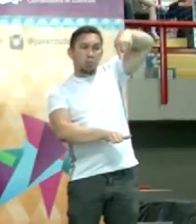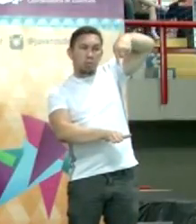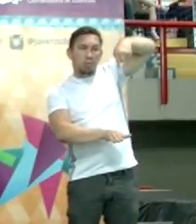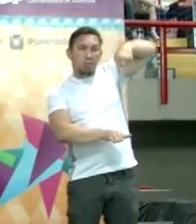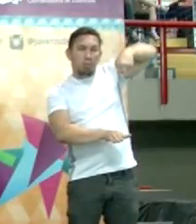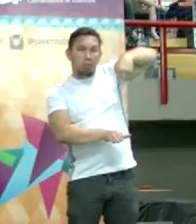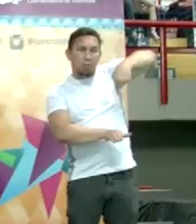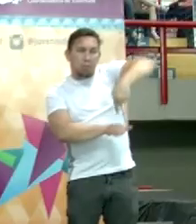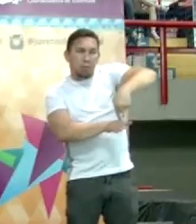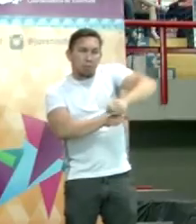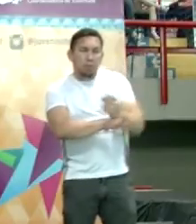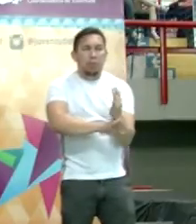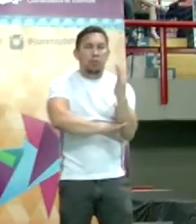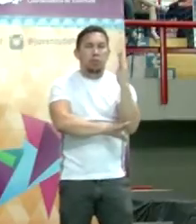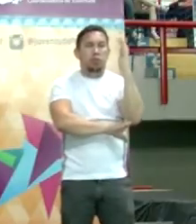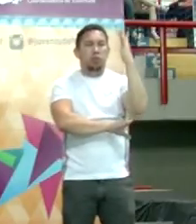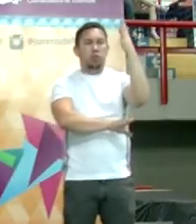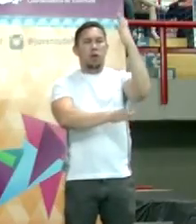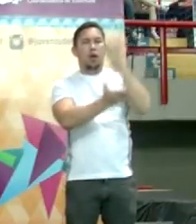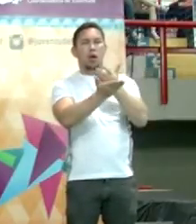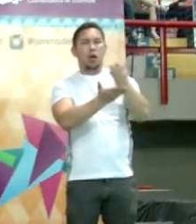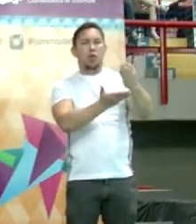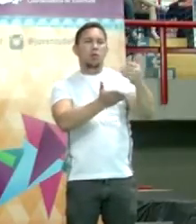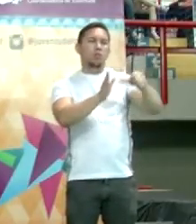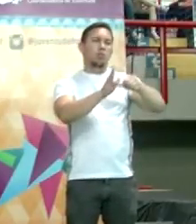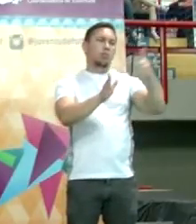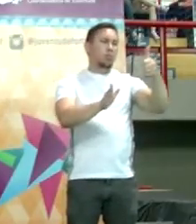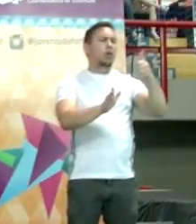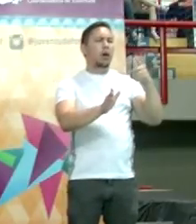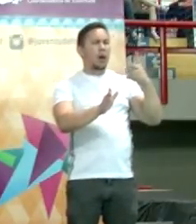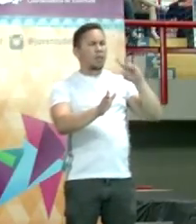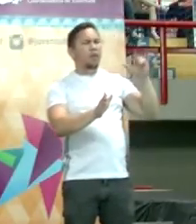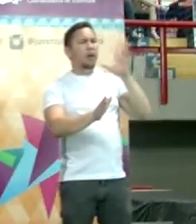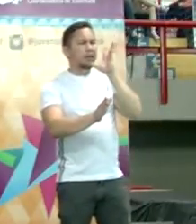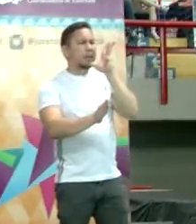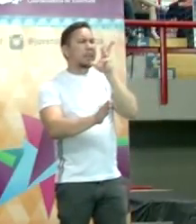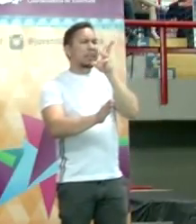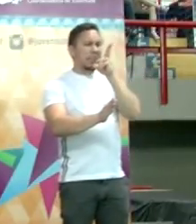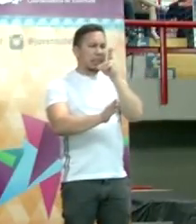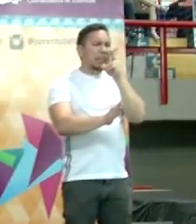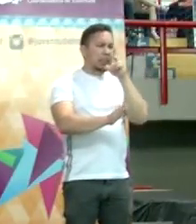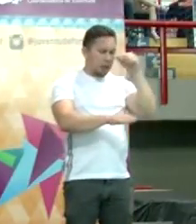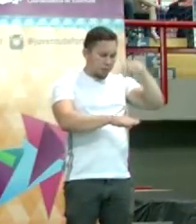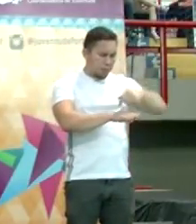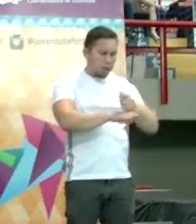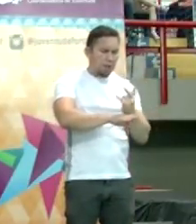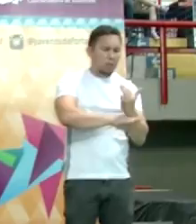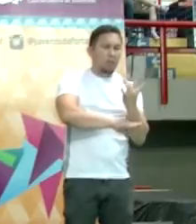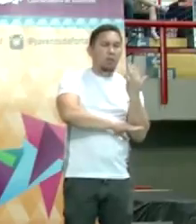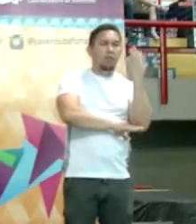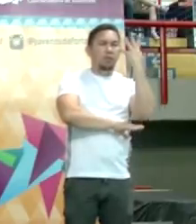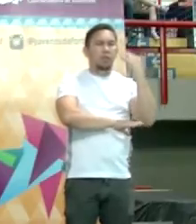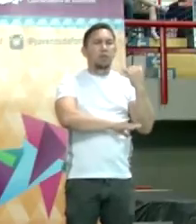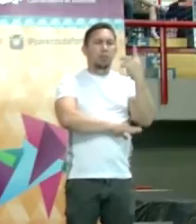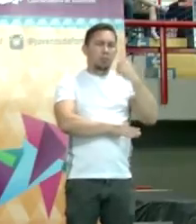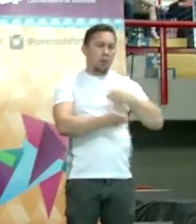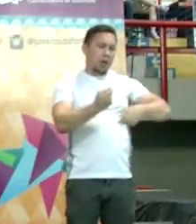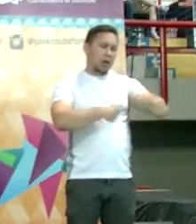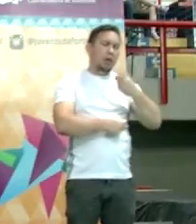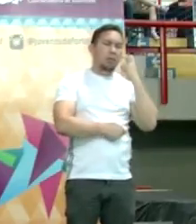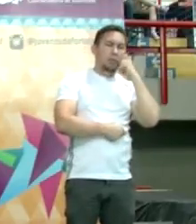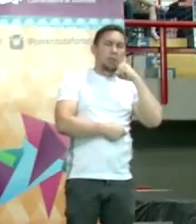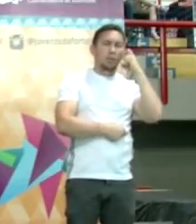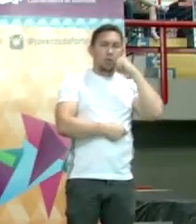primeiros barris de petróleo de lá. Então ainda vai demorar muito para a gente começar a ter um retorno desse petróleo do